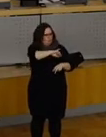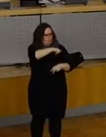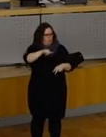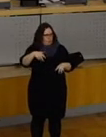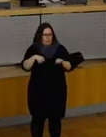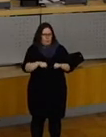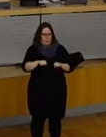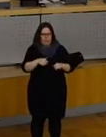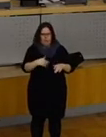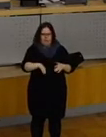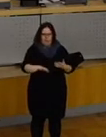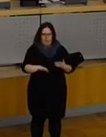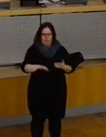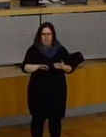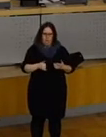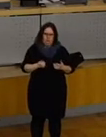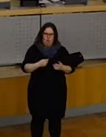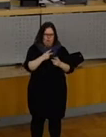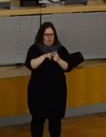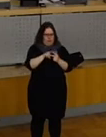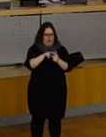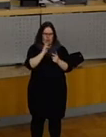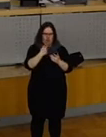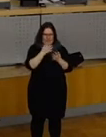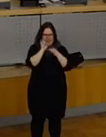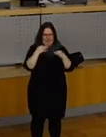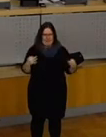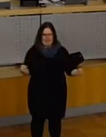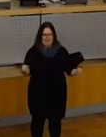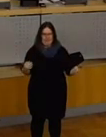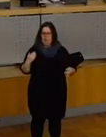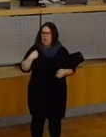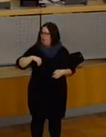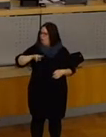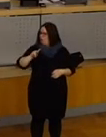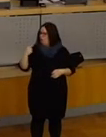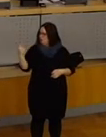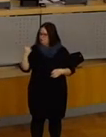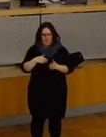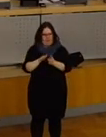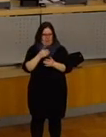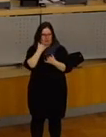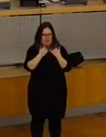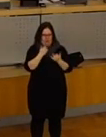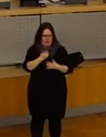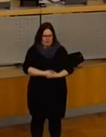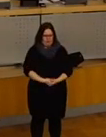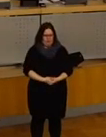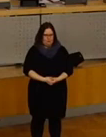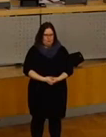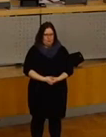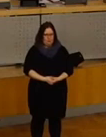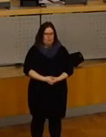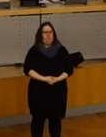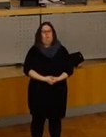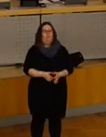und möchte zunächst mal auf zwei projekt eingehen und herr krüger sodann fortsetzen ein ganz